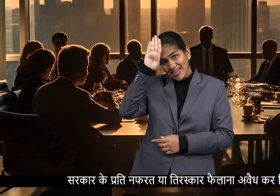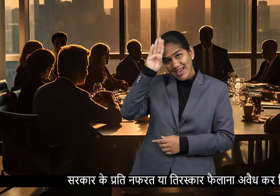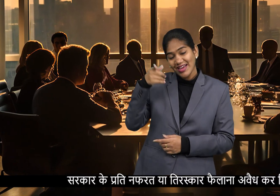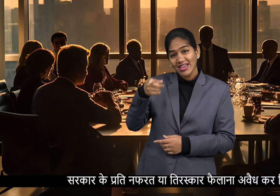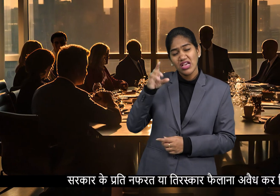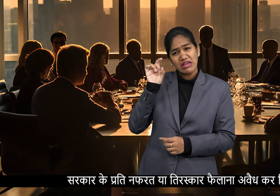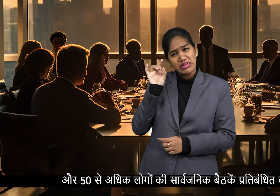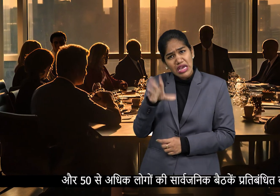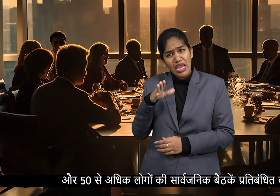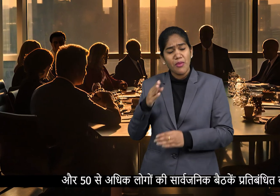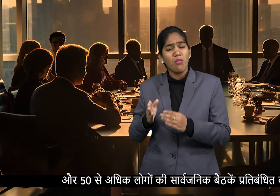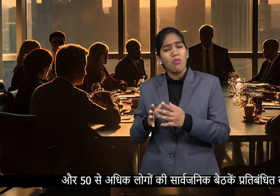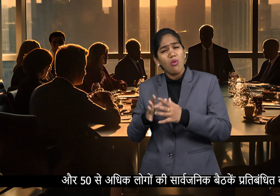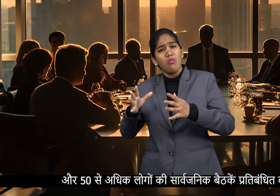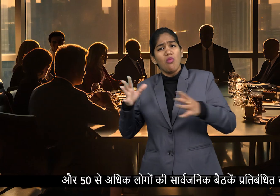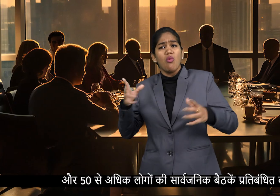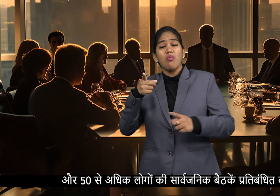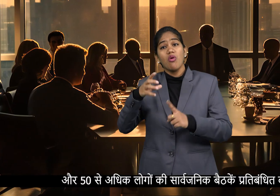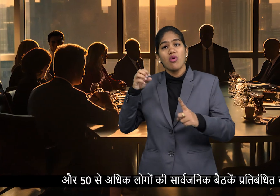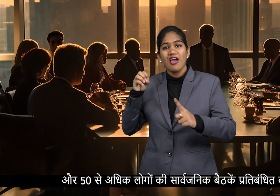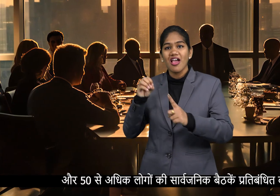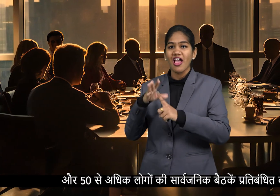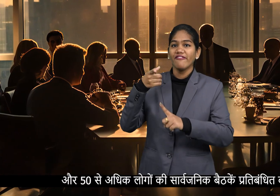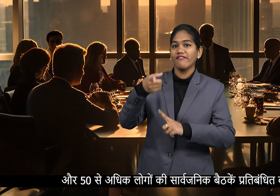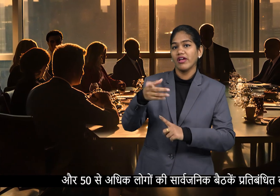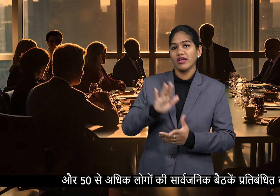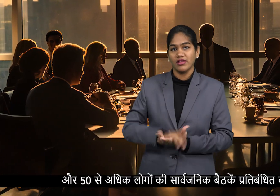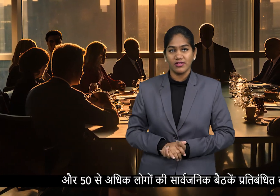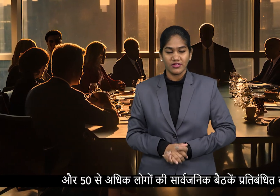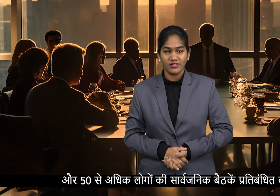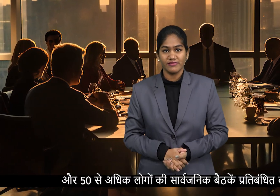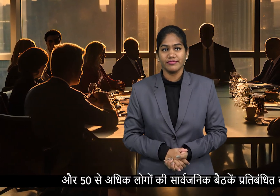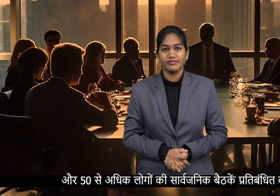कर दिया गया और 50 से अधिक